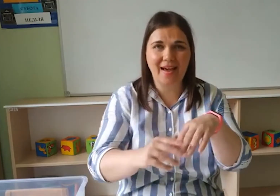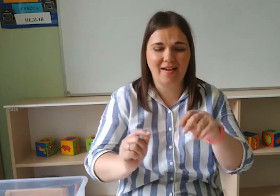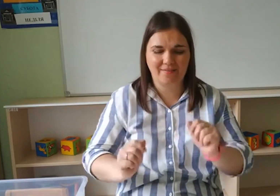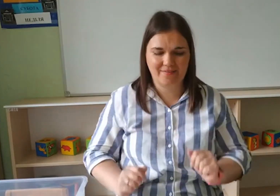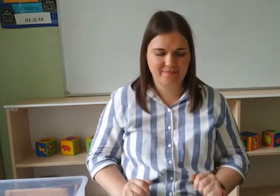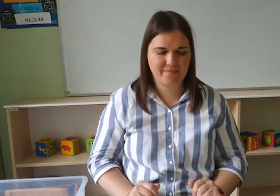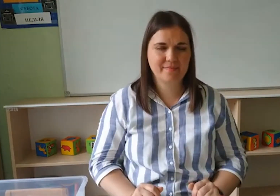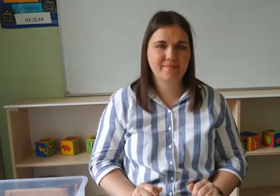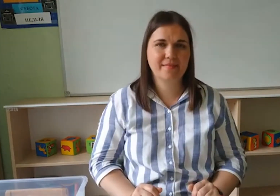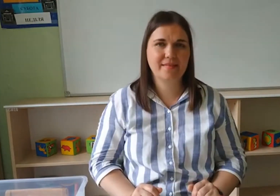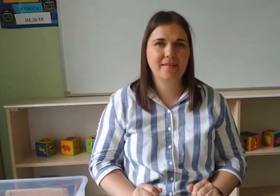Няв-няв.